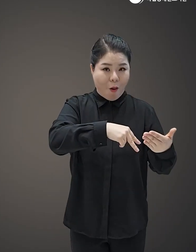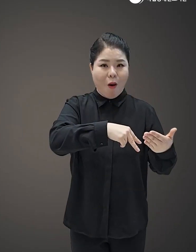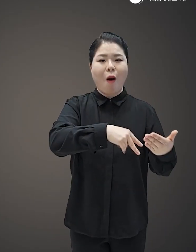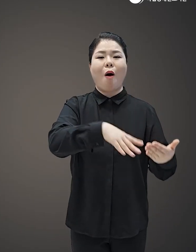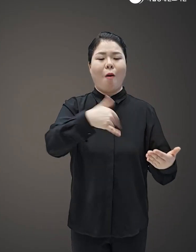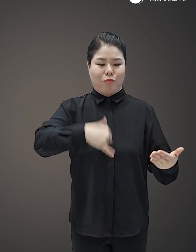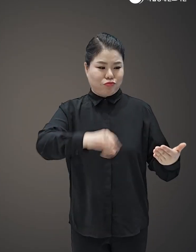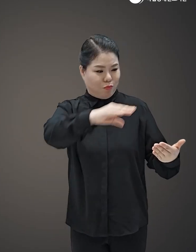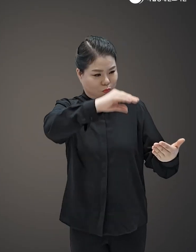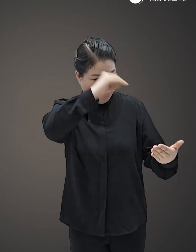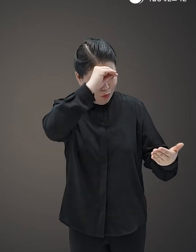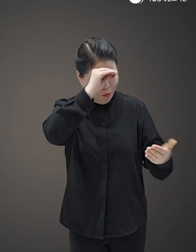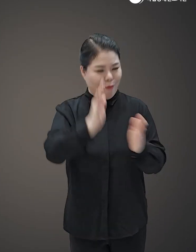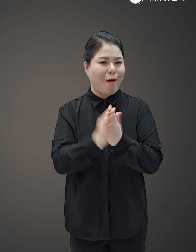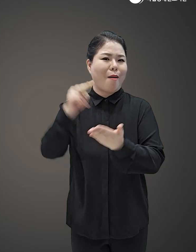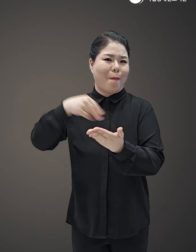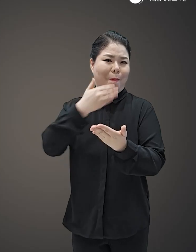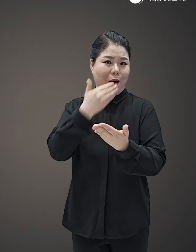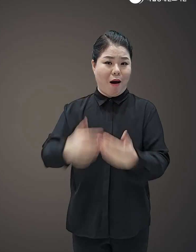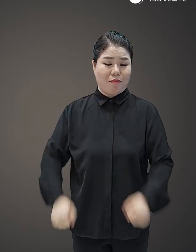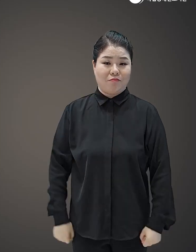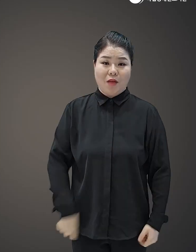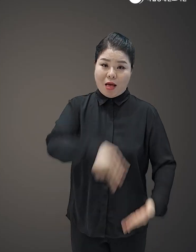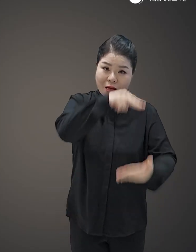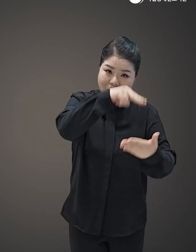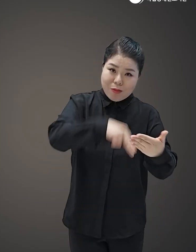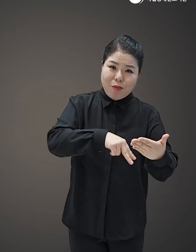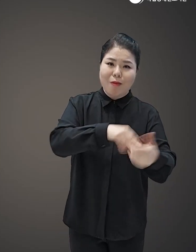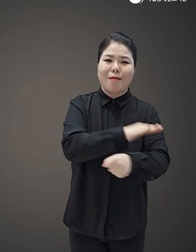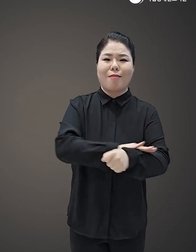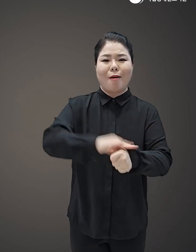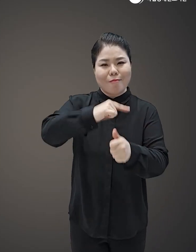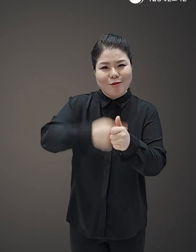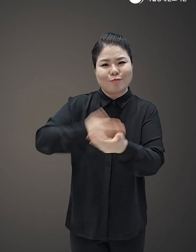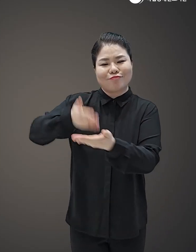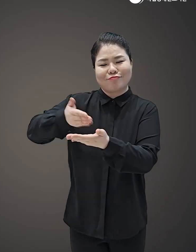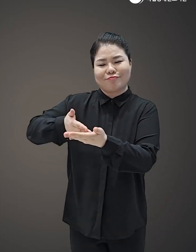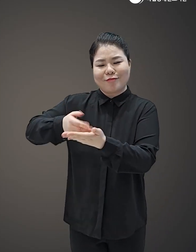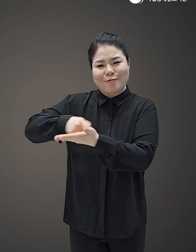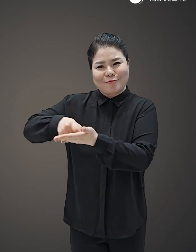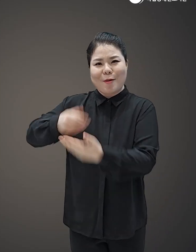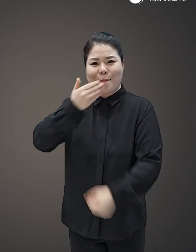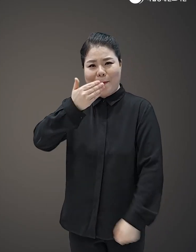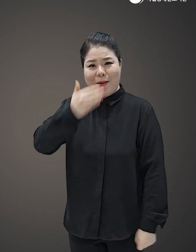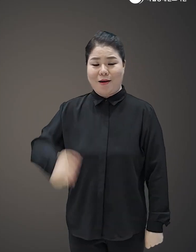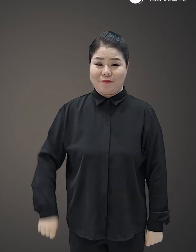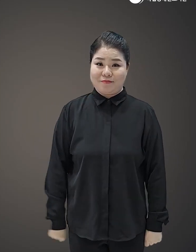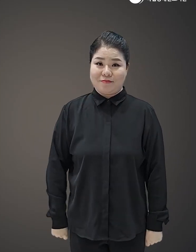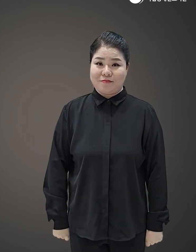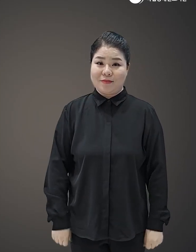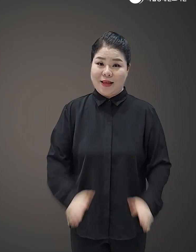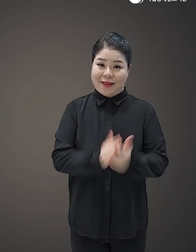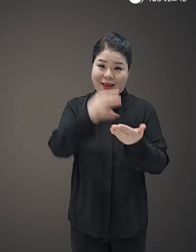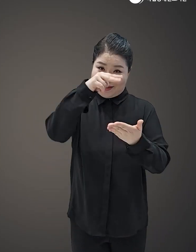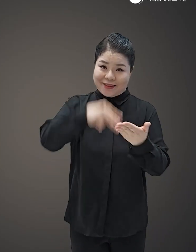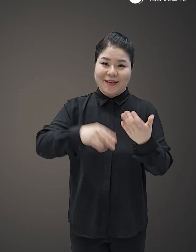읽는다. 잘 읽어야 잘 말하고 잘 쓴다. 책 읽는 아이의 미래는